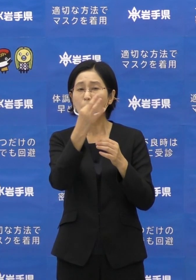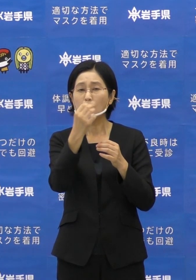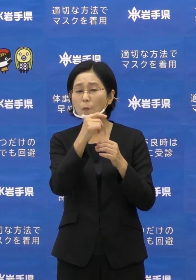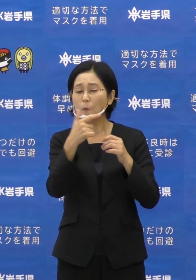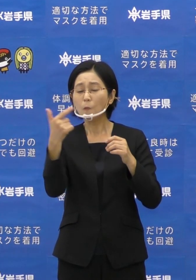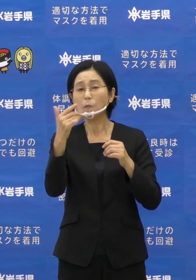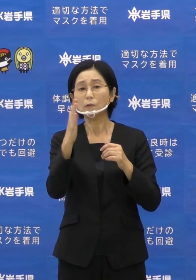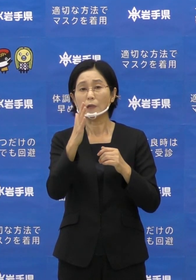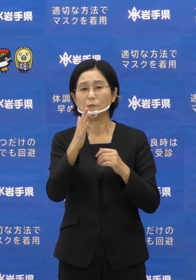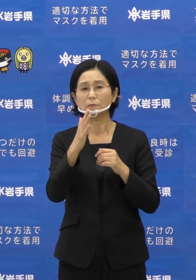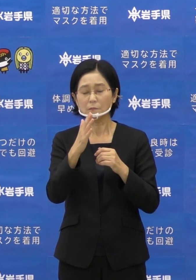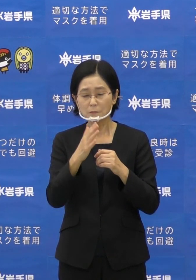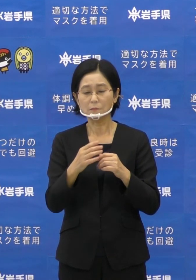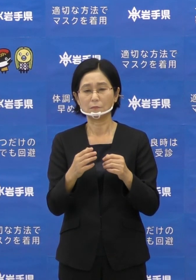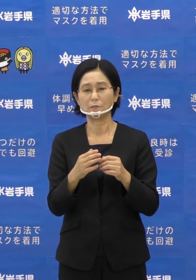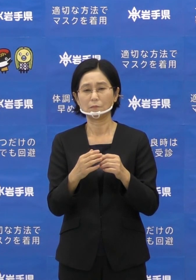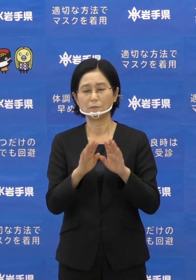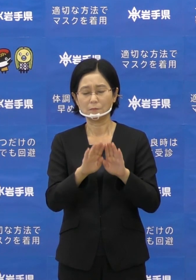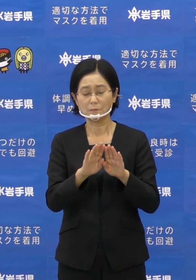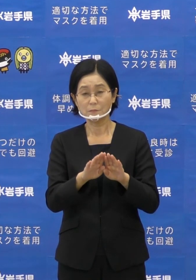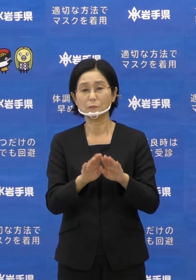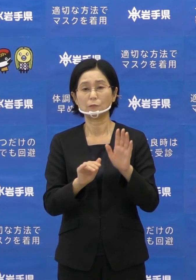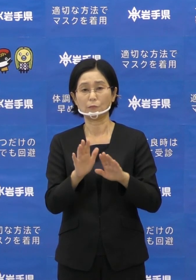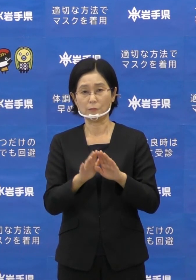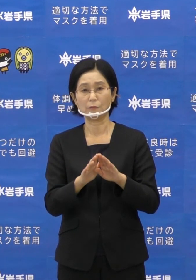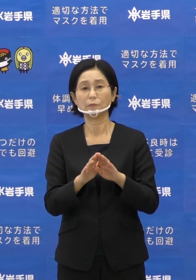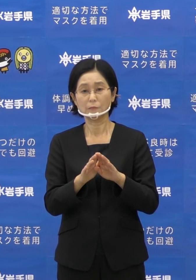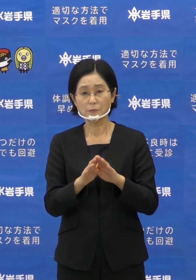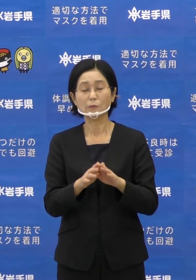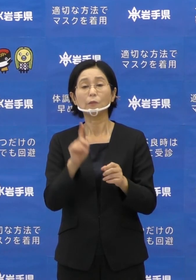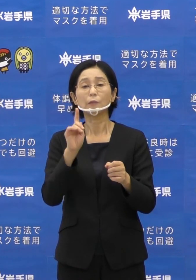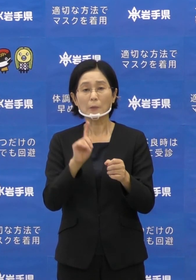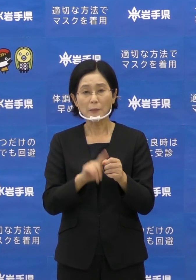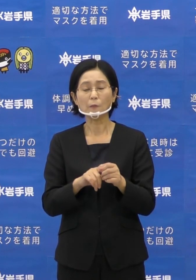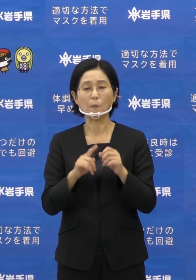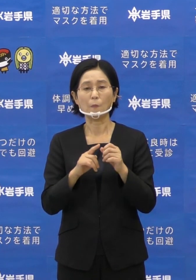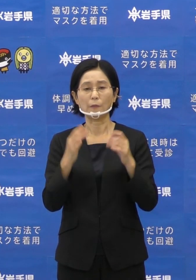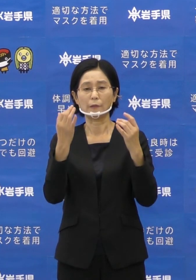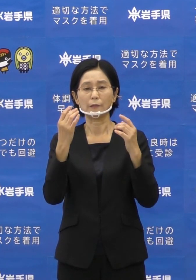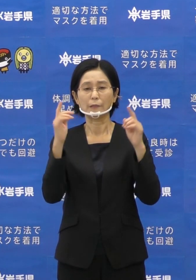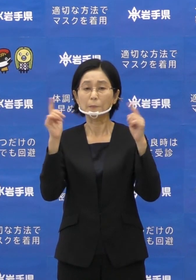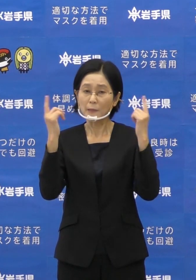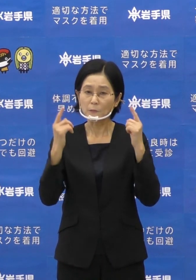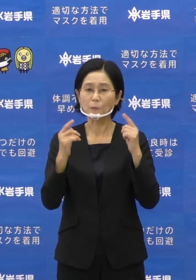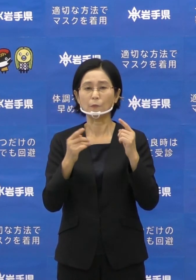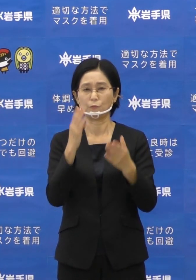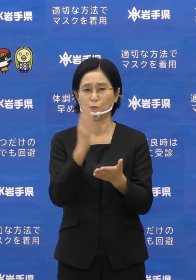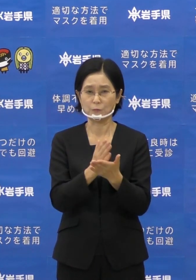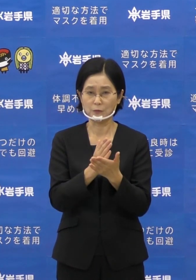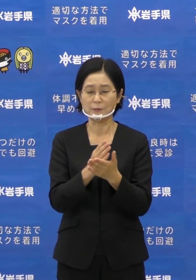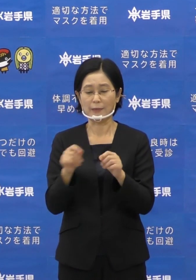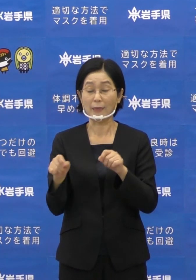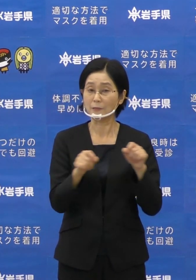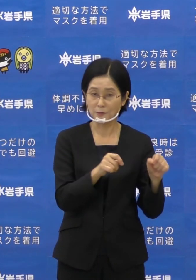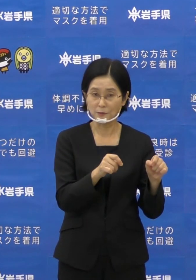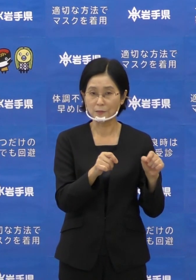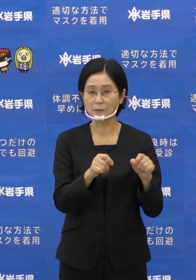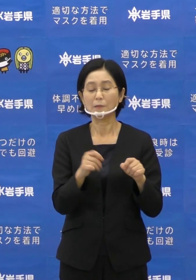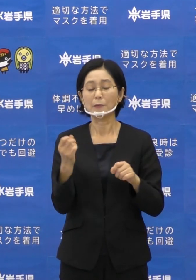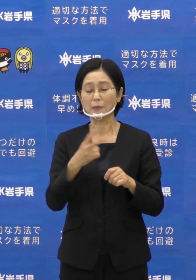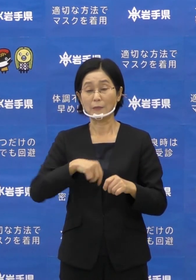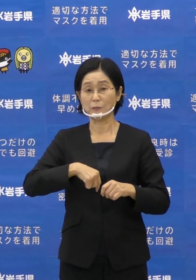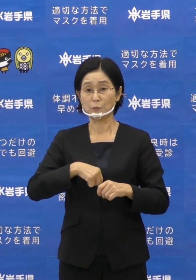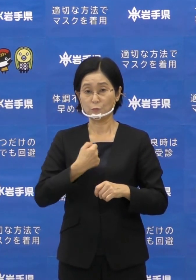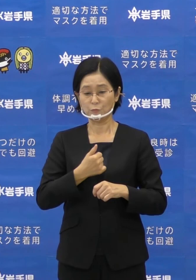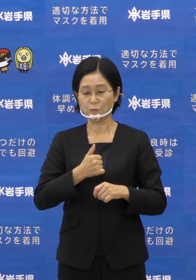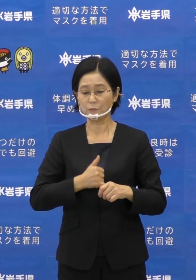ながらそれぞれ、イベントの中止延期を決めたり検討したり、あるいは自分の外出する